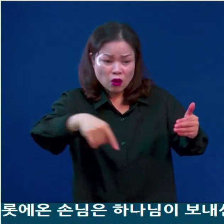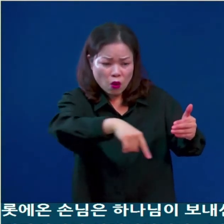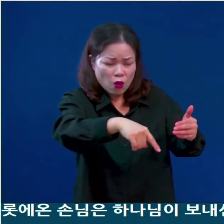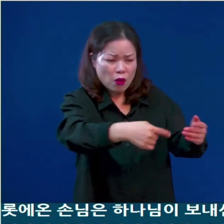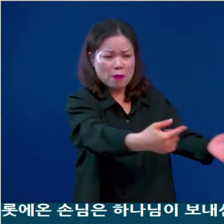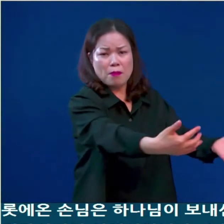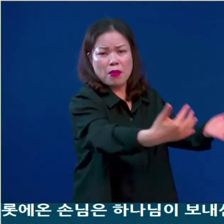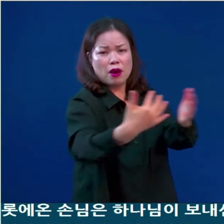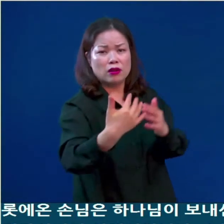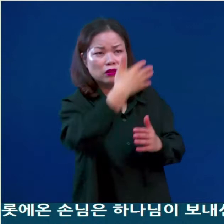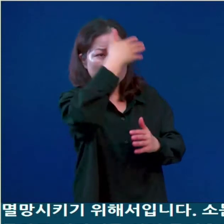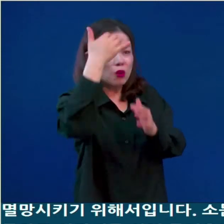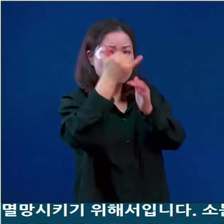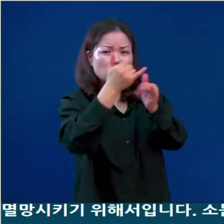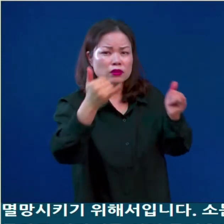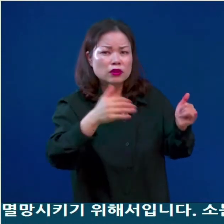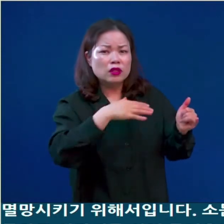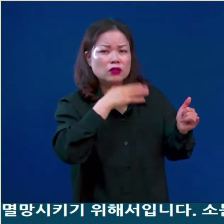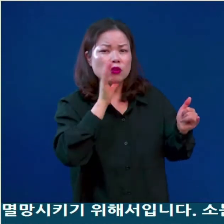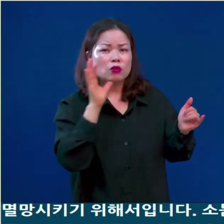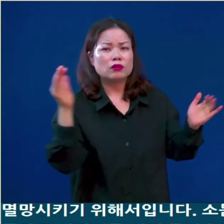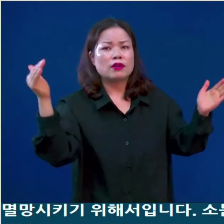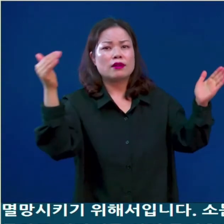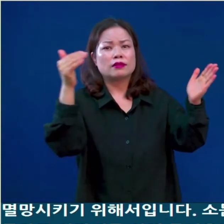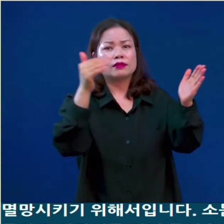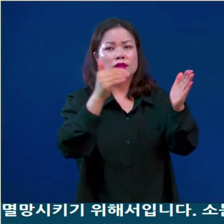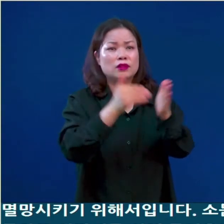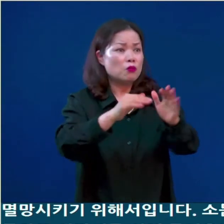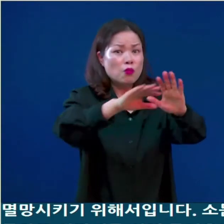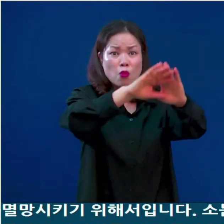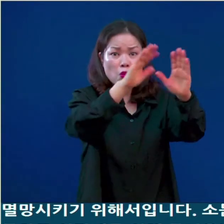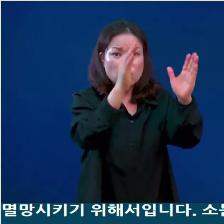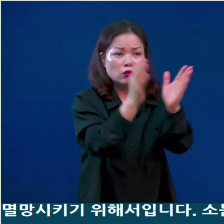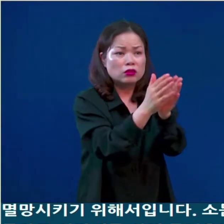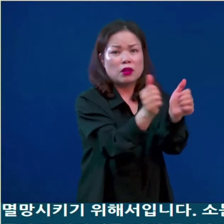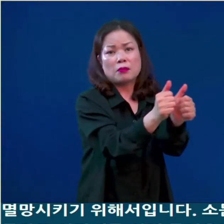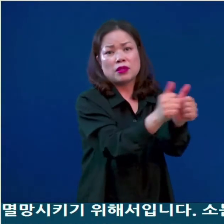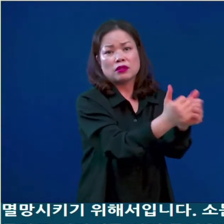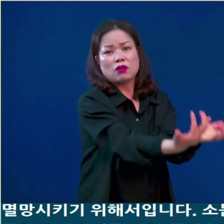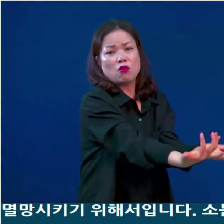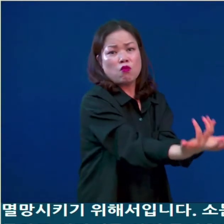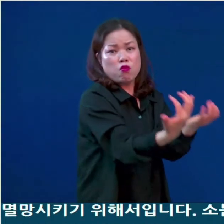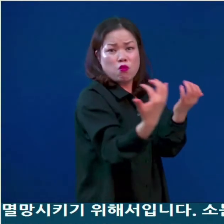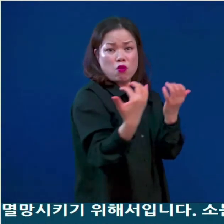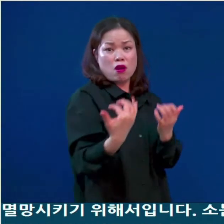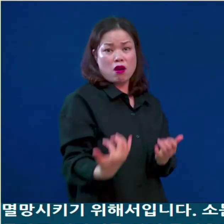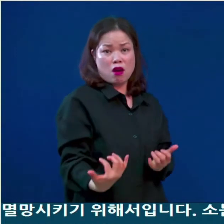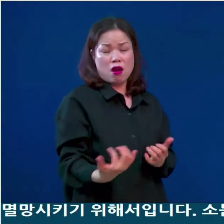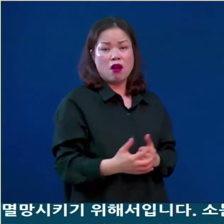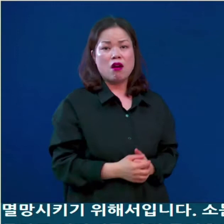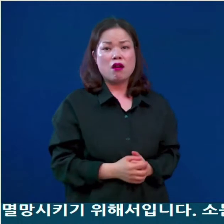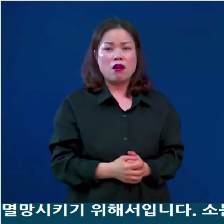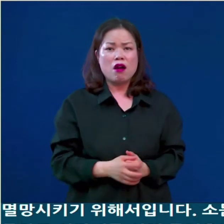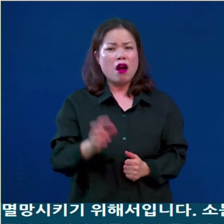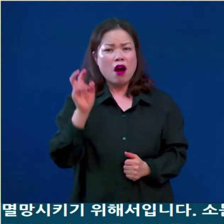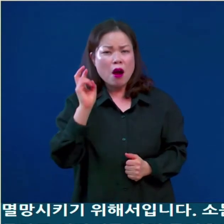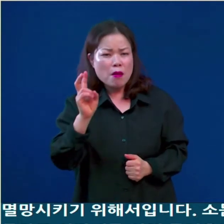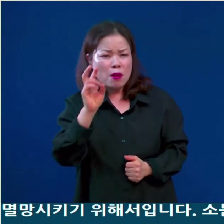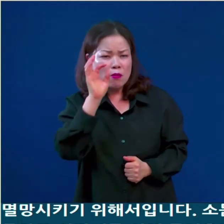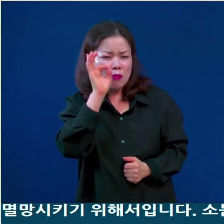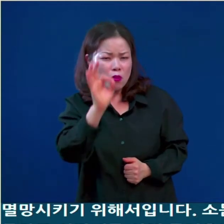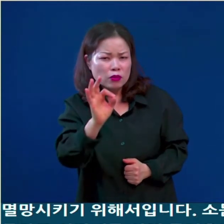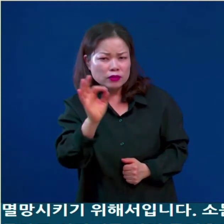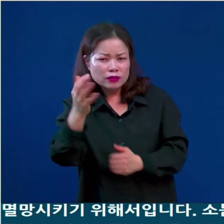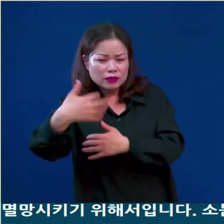그러니까 젊은이에서부터 노인에 이르기까지 모든 남자들이 몰려온 것입니다. 아마도 그 모습을